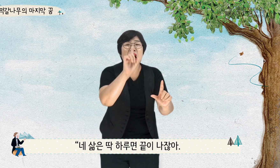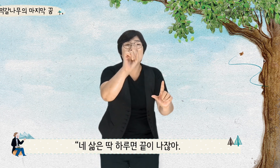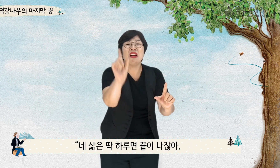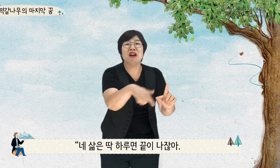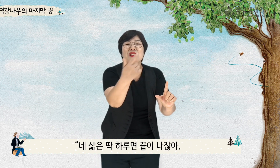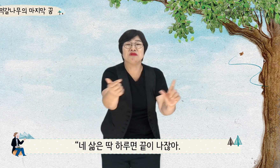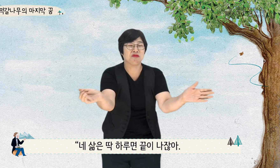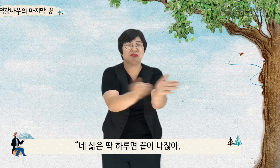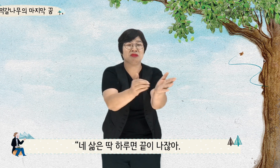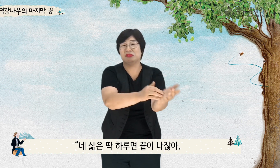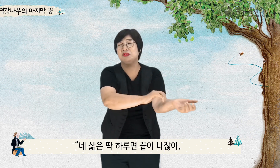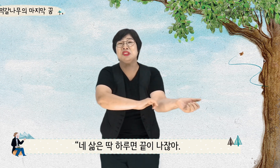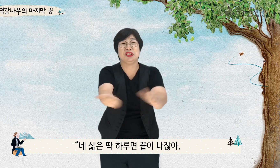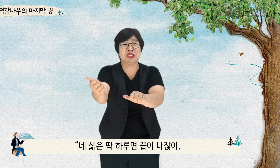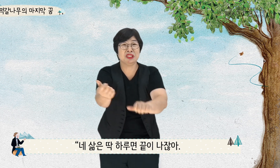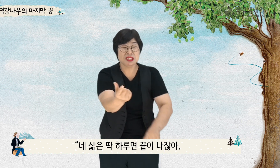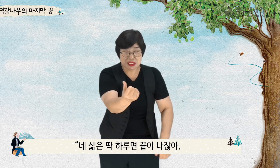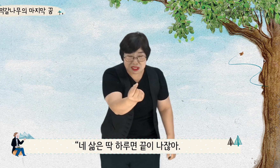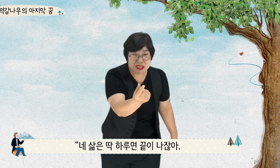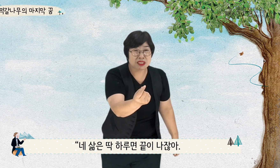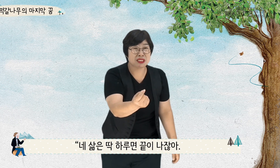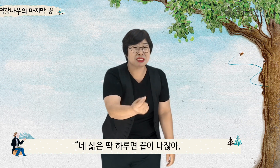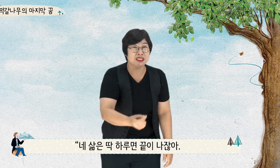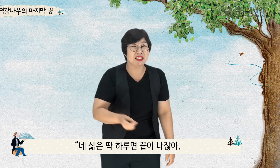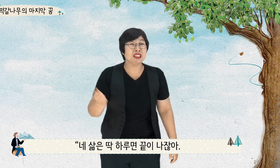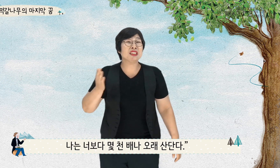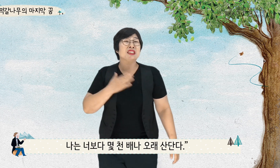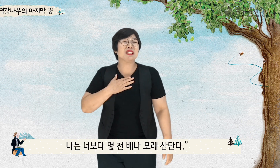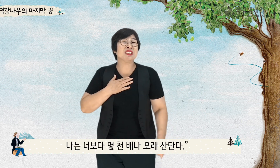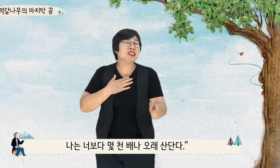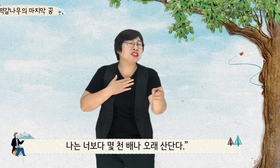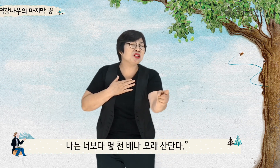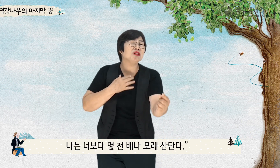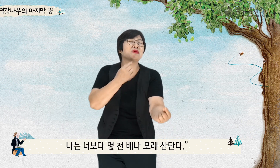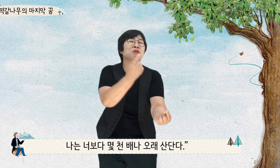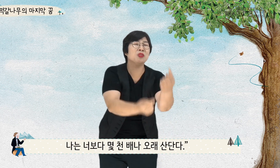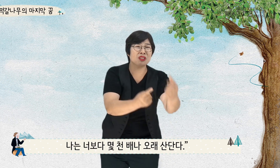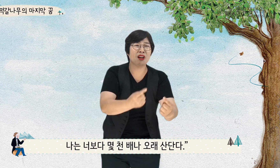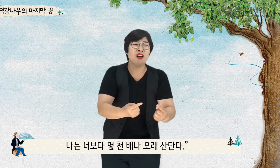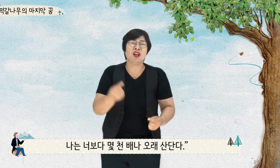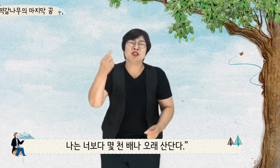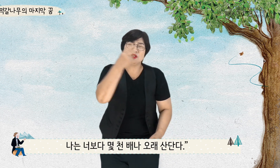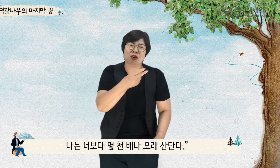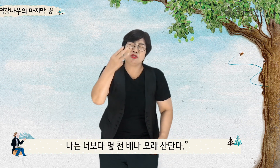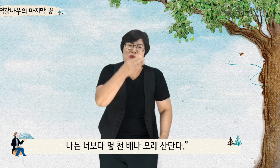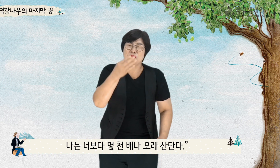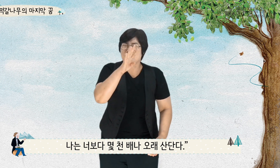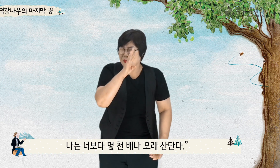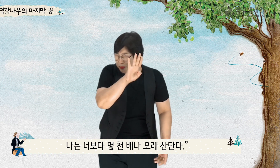내 삶은 딱 하루면 끝이 나잖아. 나는 너보다 몇천 배나 오래